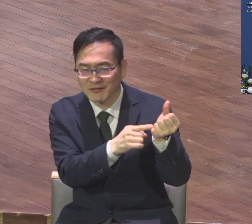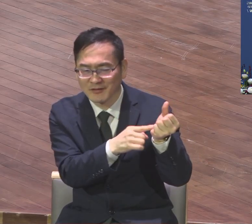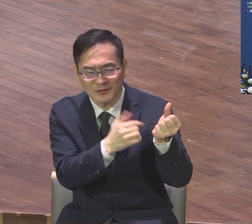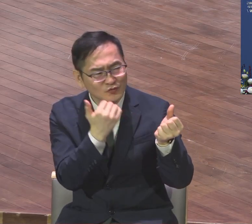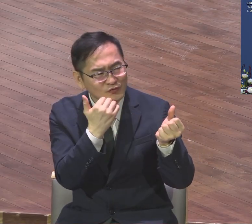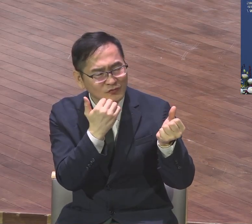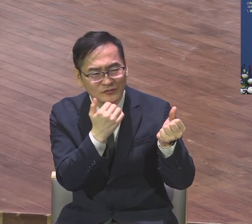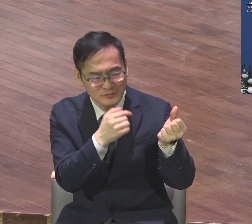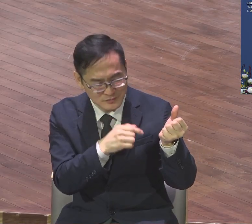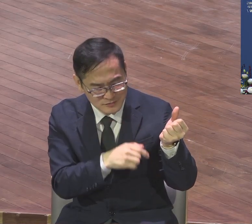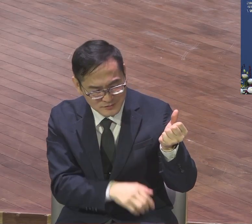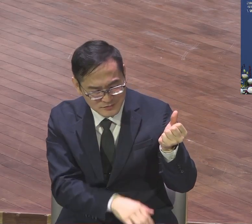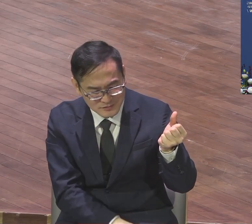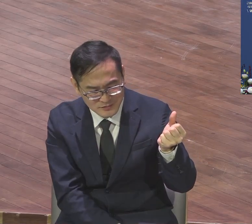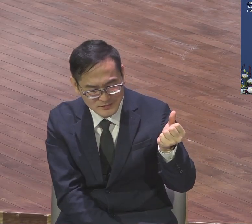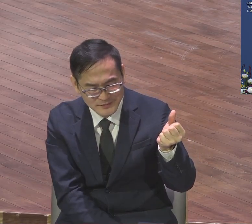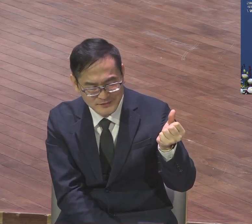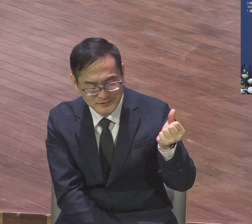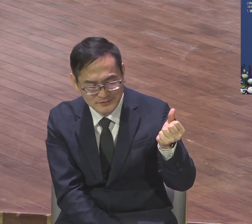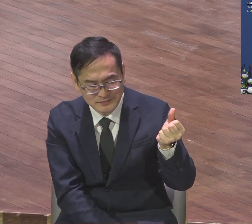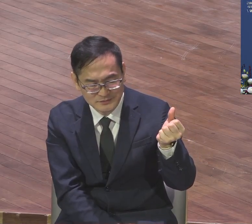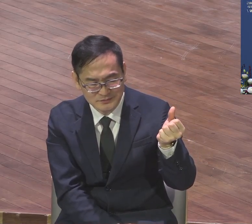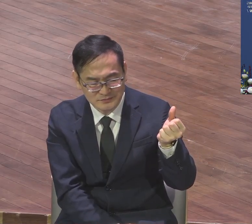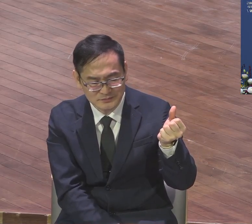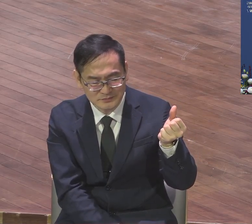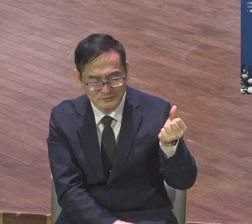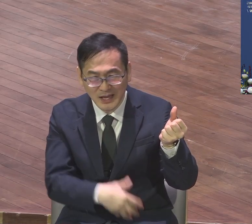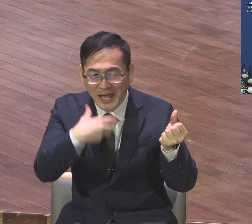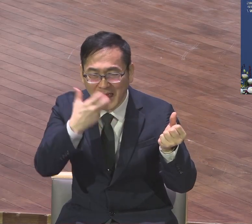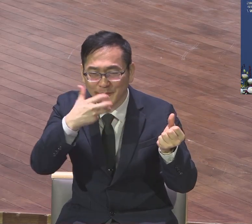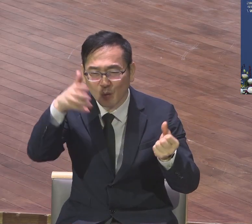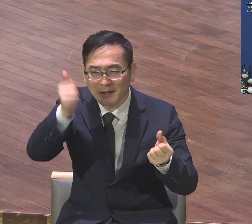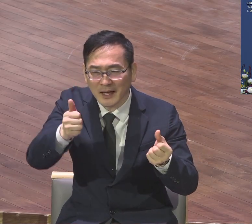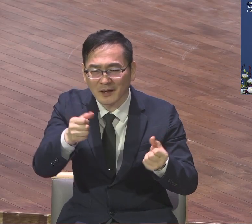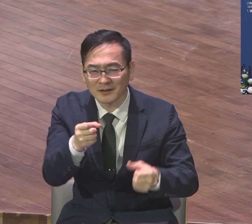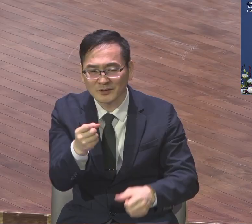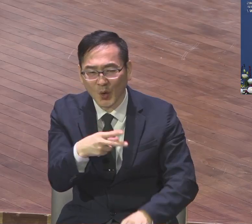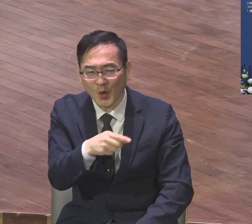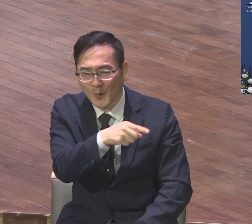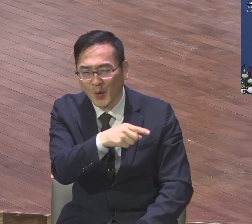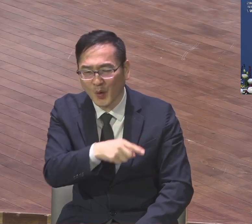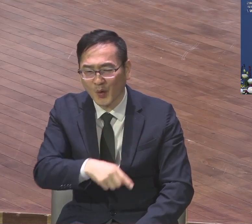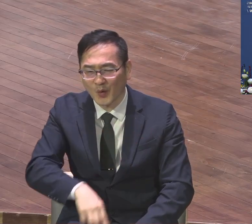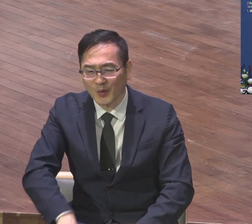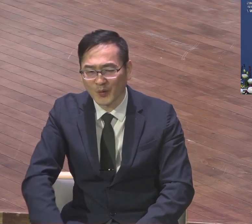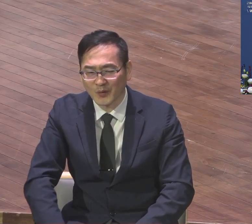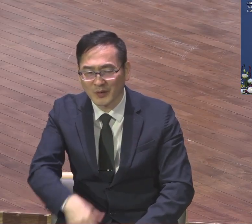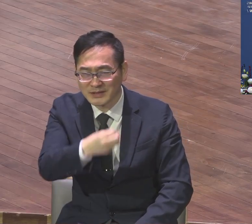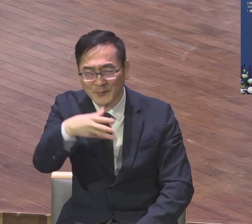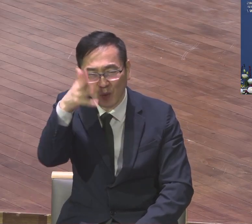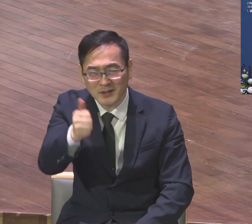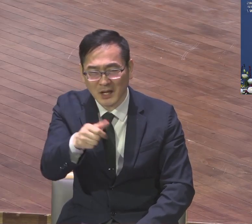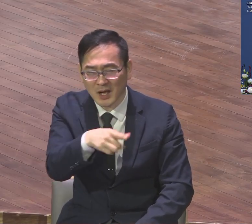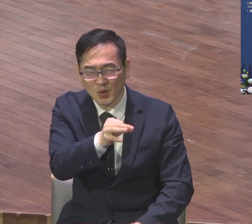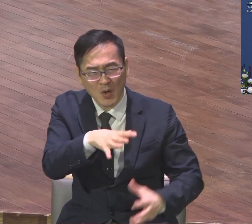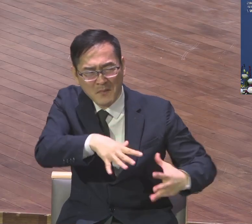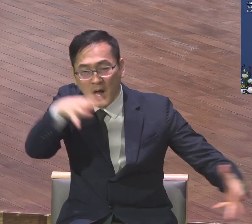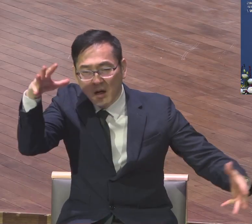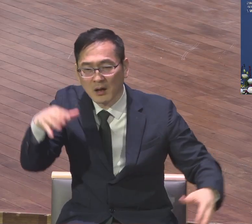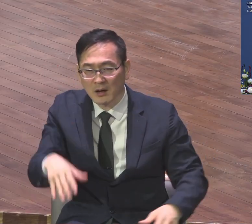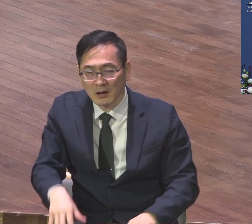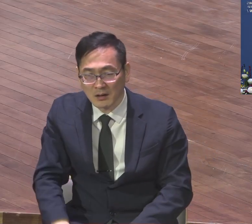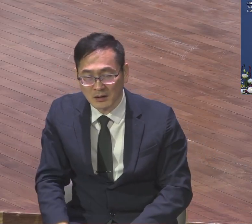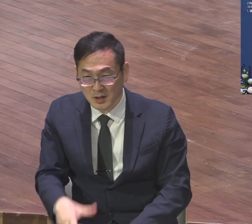행복합니까? 대한민국 최고 갑부 집안들 행복하게 살고 있는 거 보입니까?